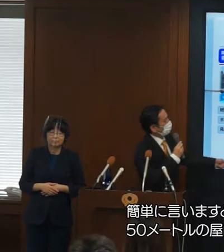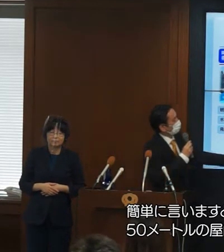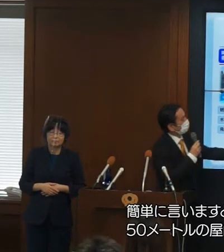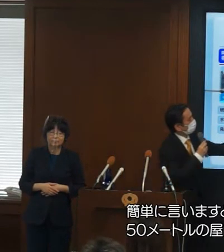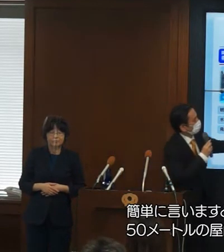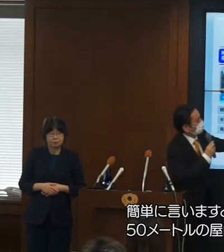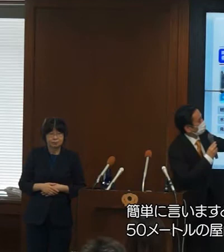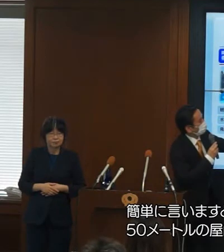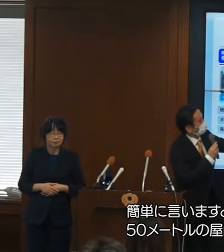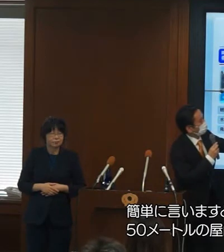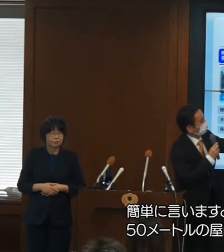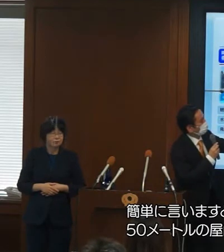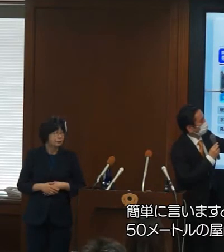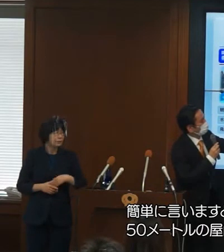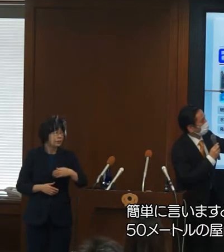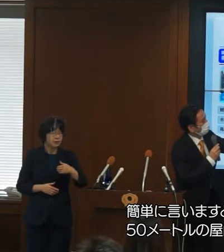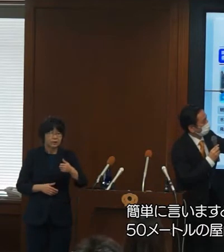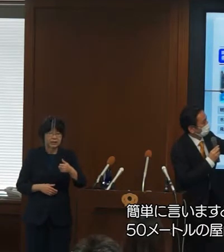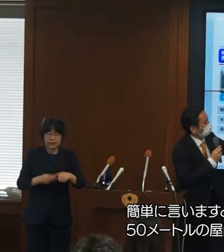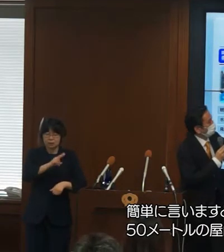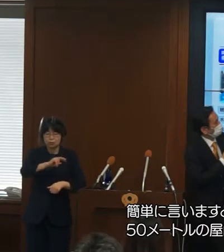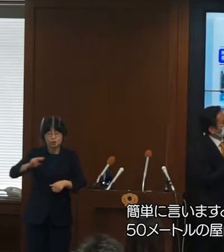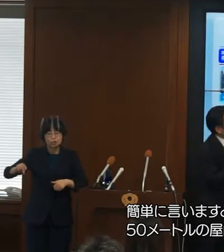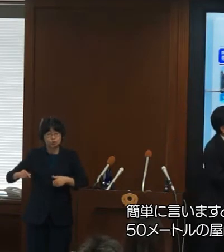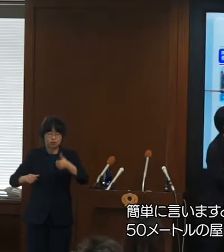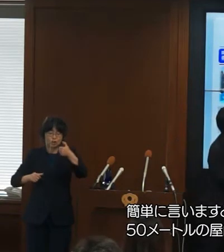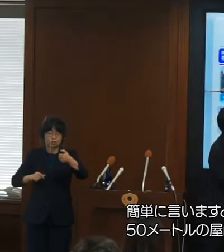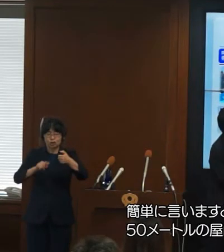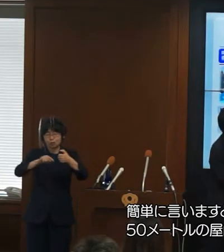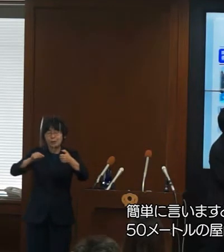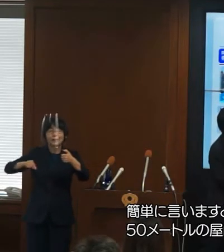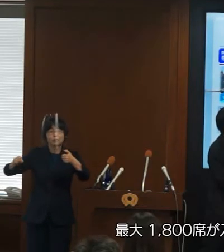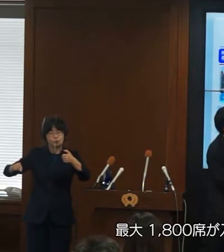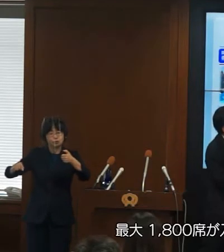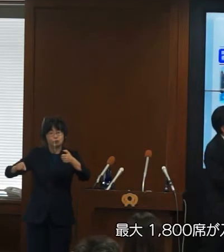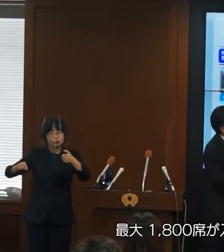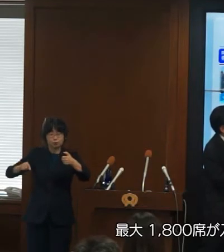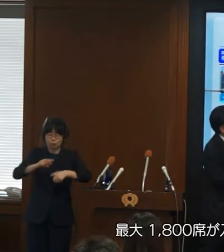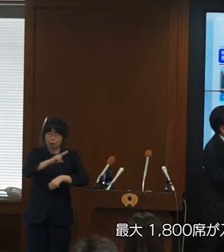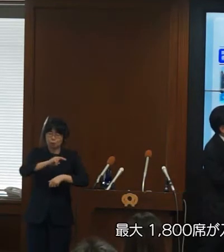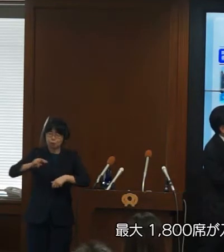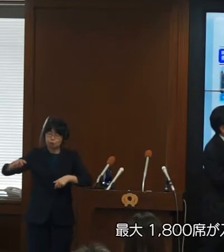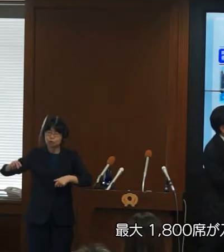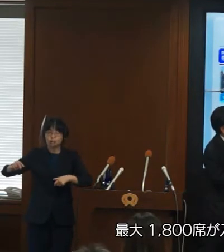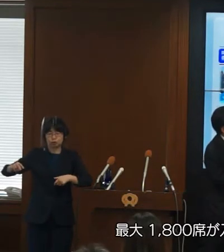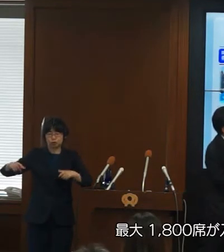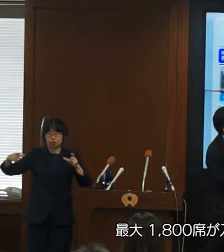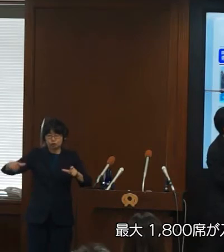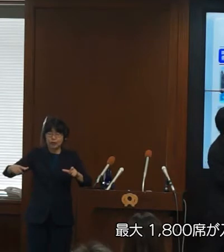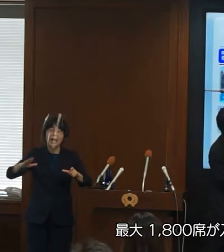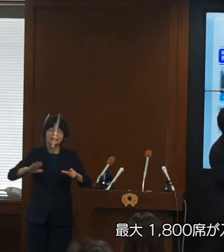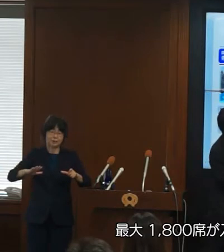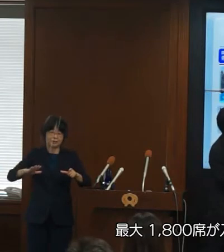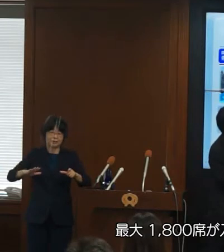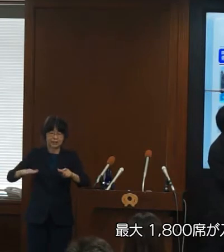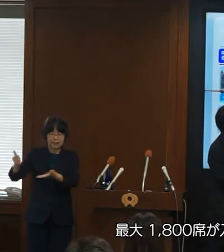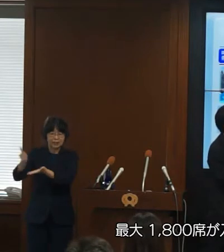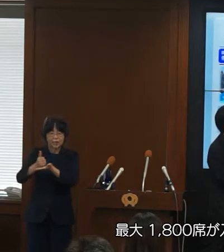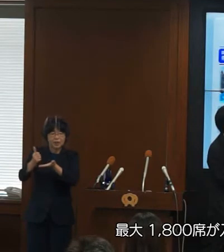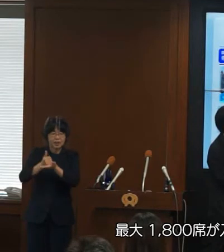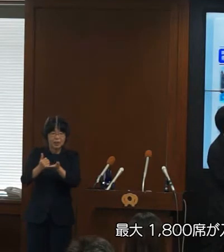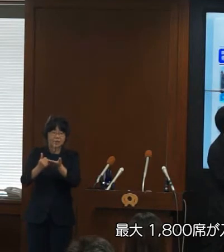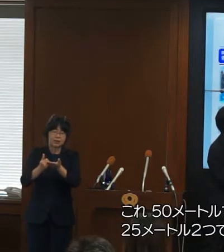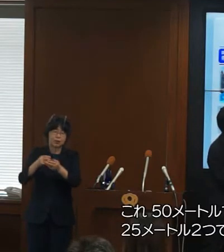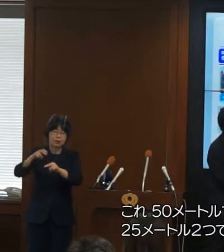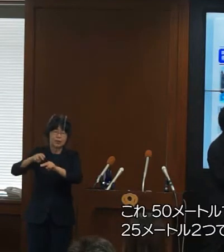簡単に言いますと、この50メートルの屋内プールがありまして、最大1800席が入れるようになっ